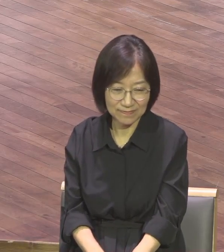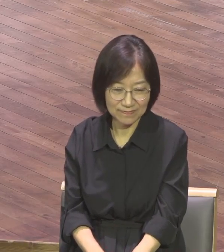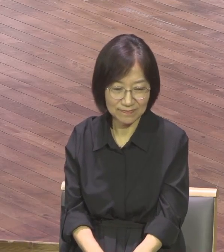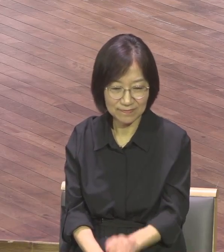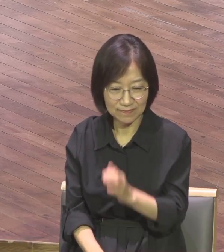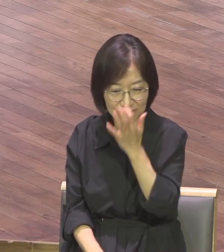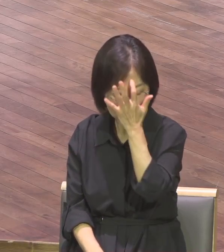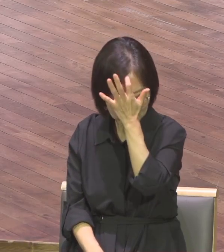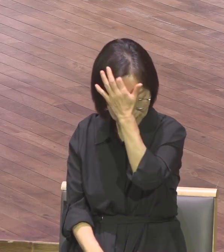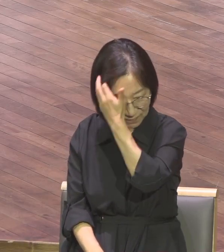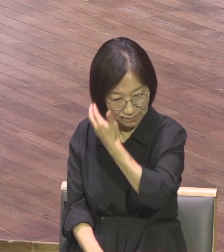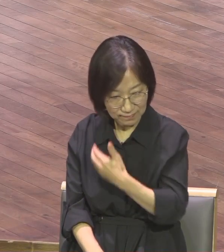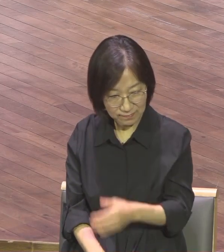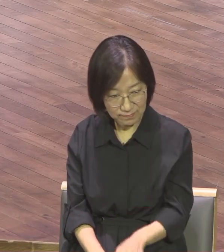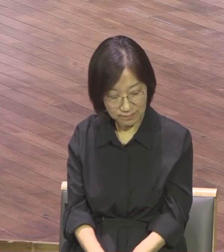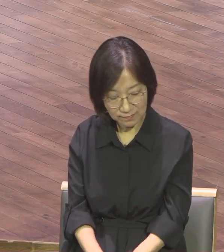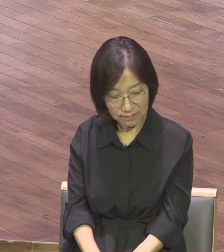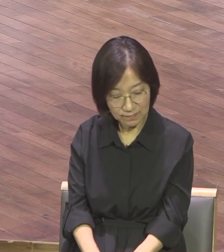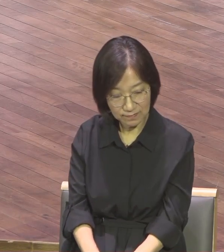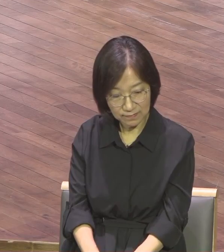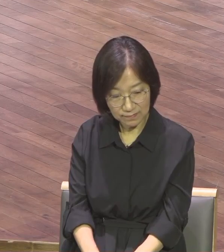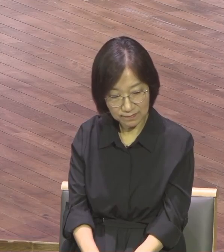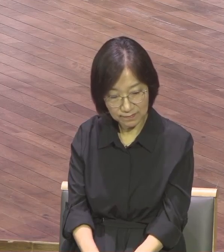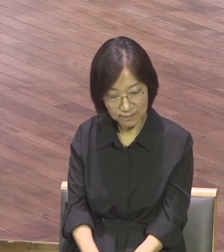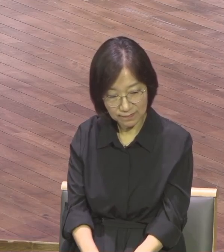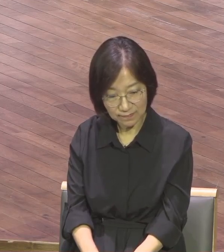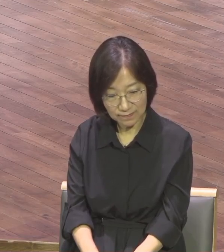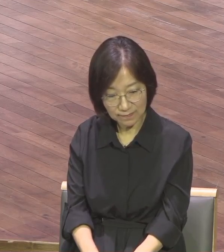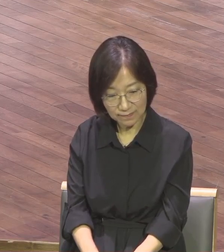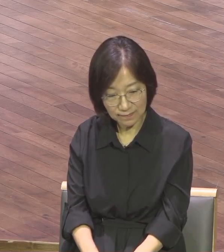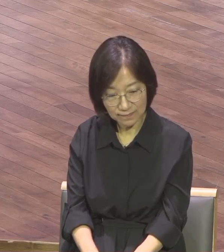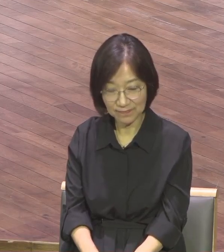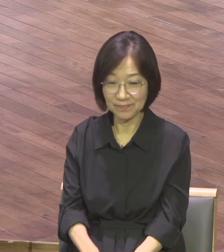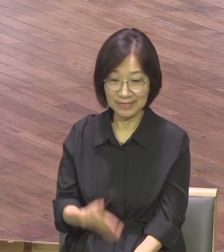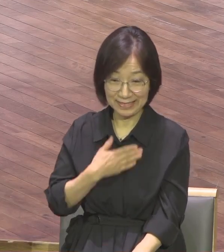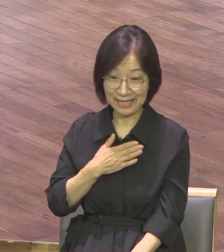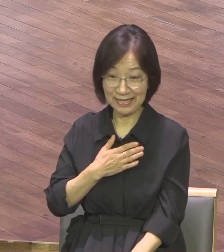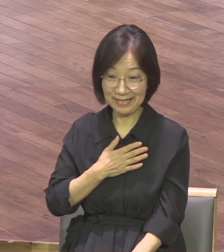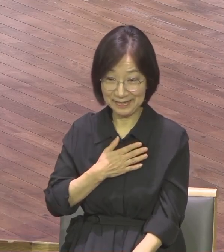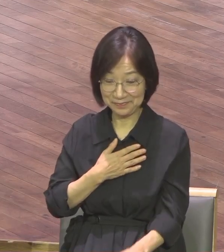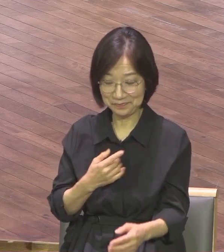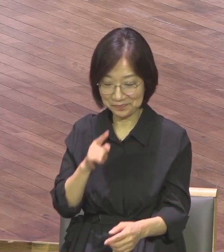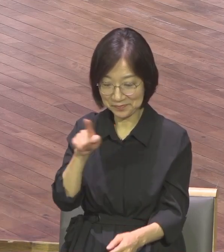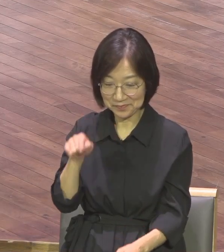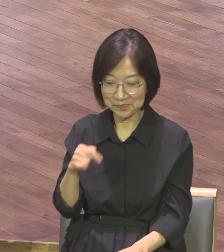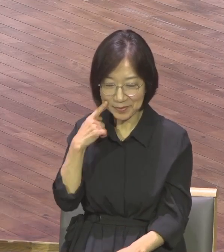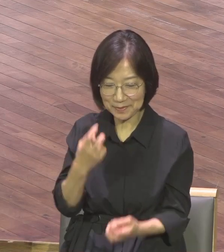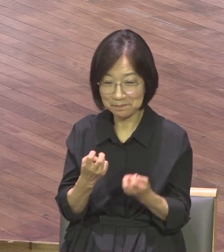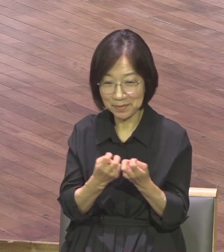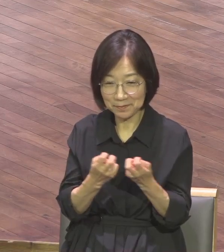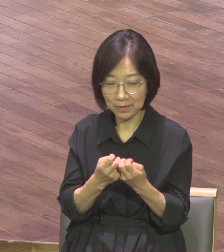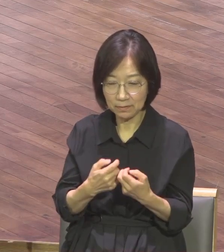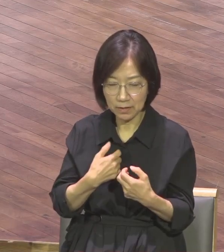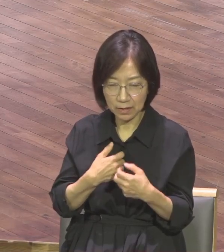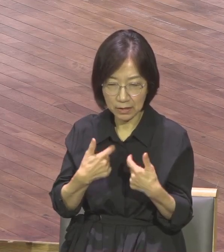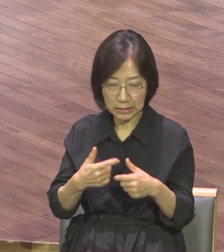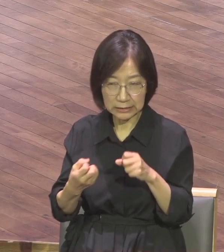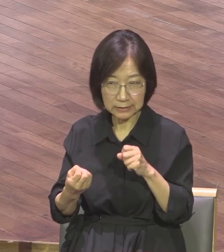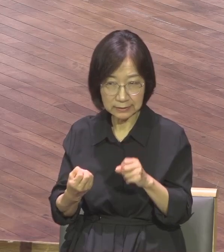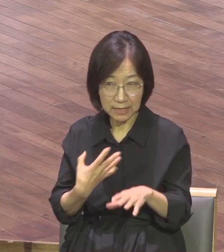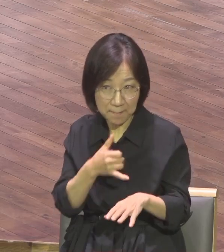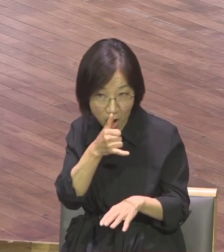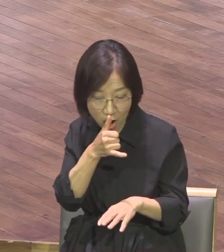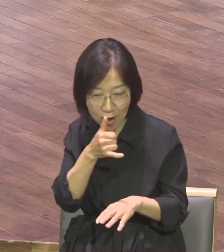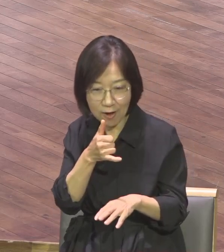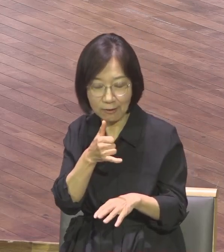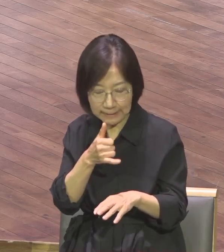실행하느냐 안 하느냐 저는 언제나 응답받고 하거든요. 누가 뭐 말도 의논해보고 뭐 그런 적이